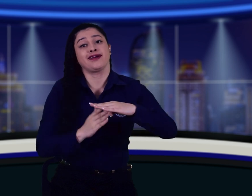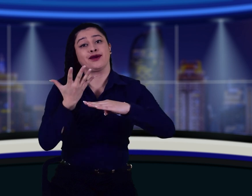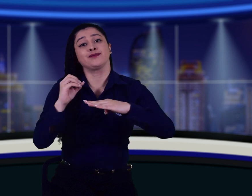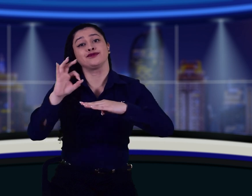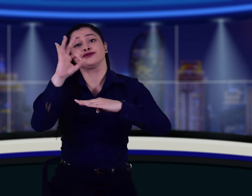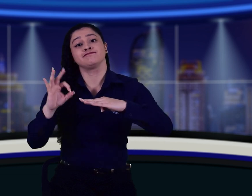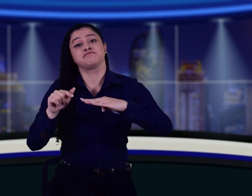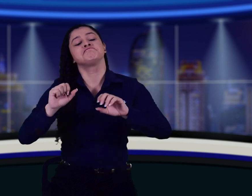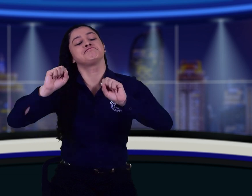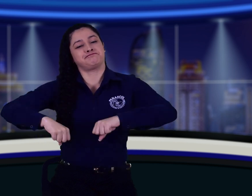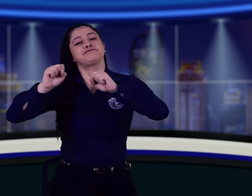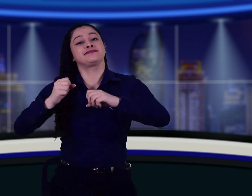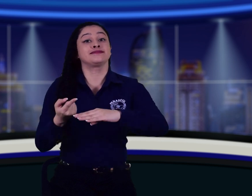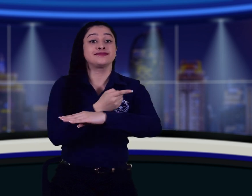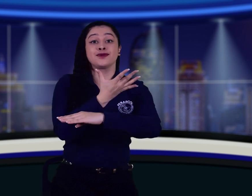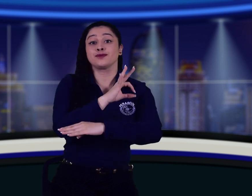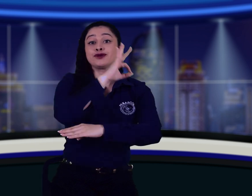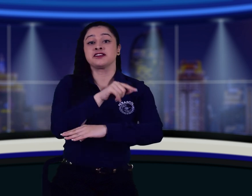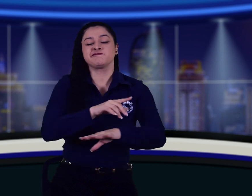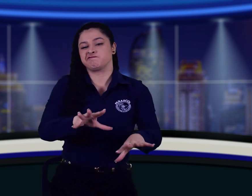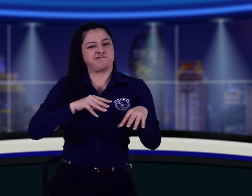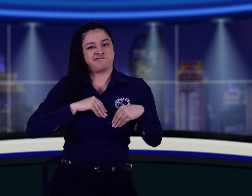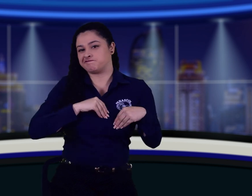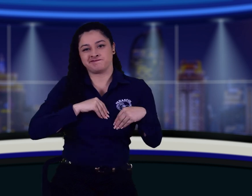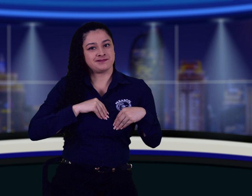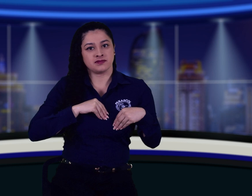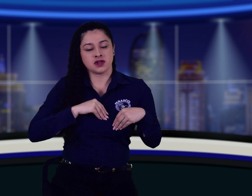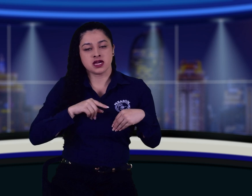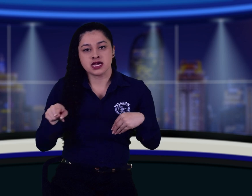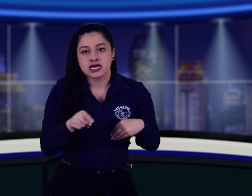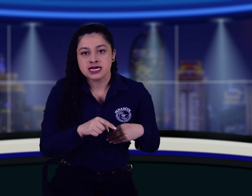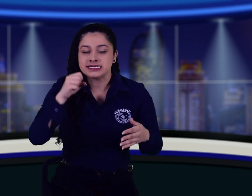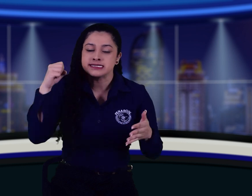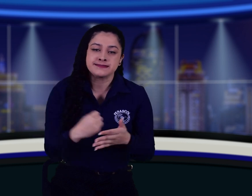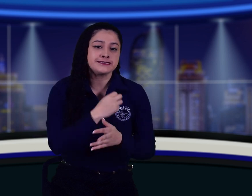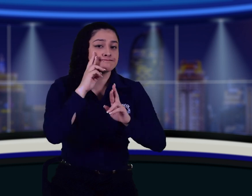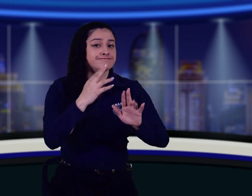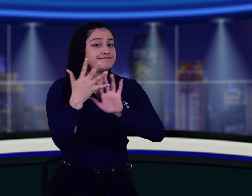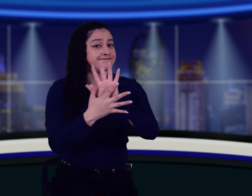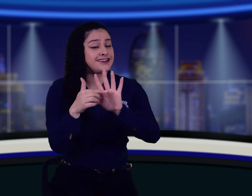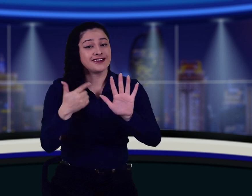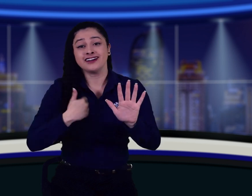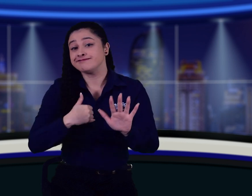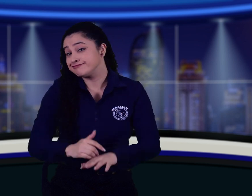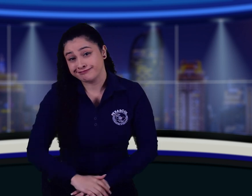hasta el año anterior consiguieron la media sanción en Diputados tras esto el proceso de vía